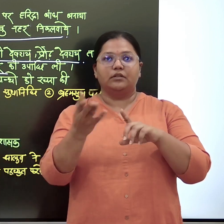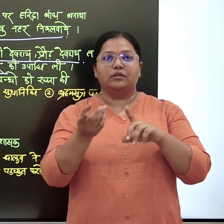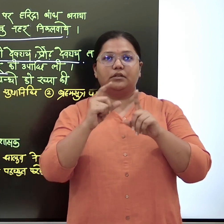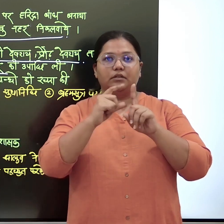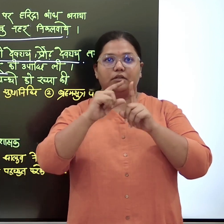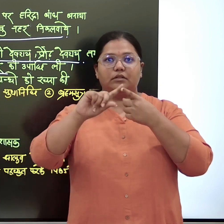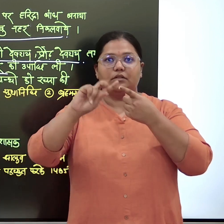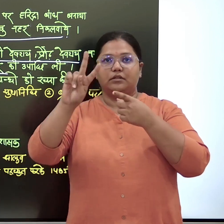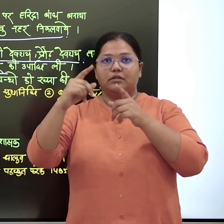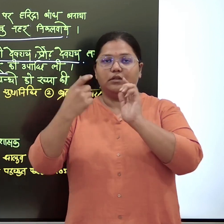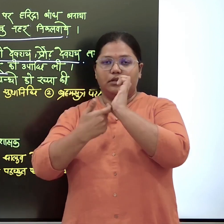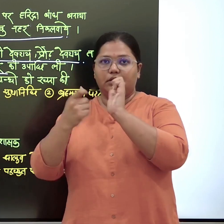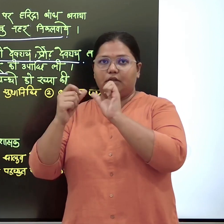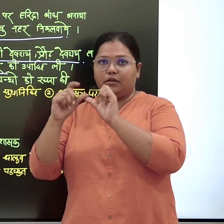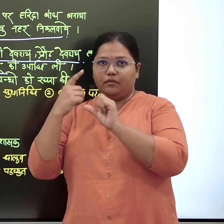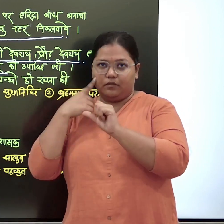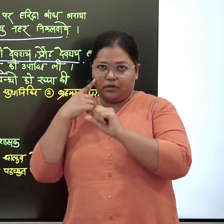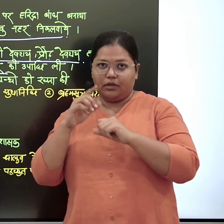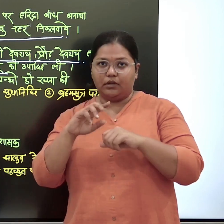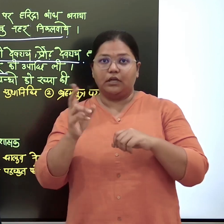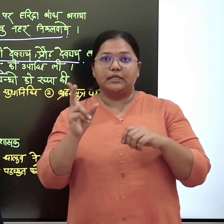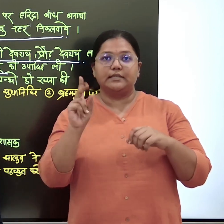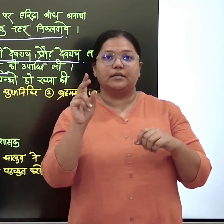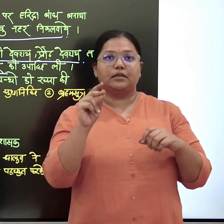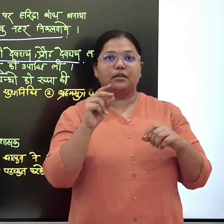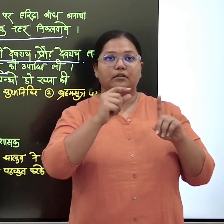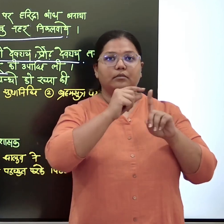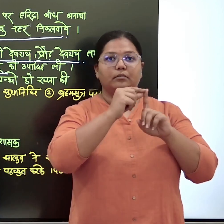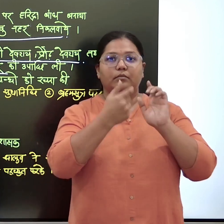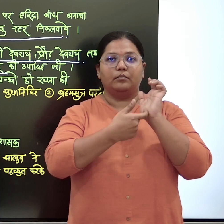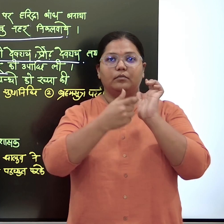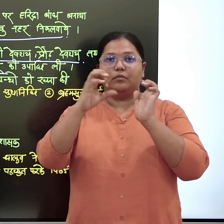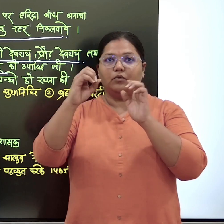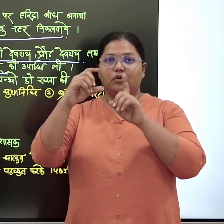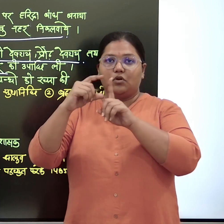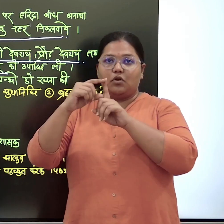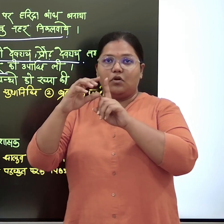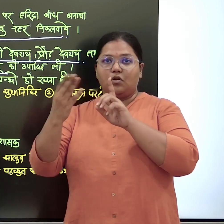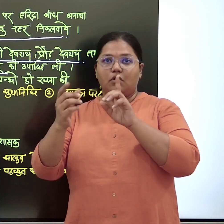गजबेटकर। इमादी देवराय, प्रौढ़ देवराय,